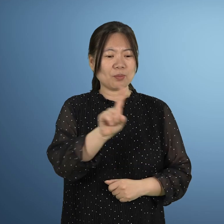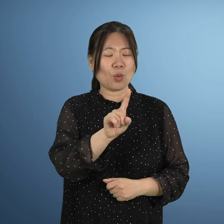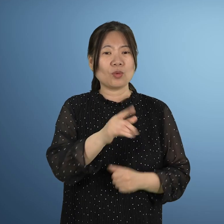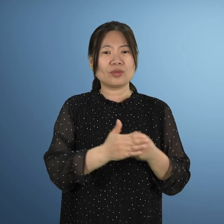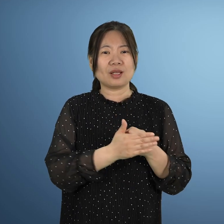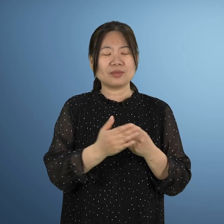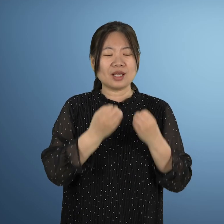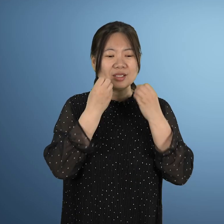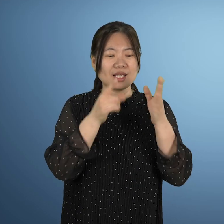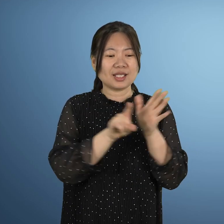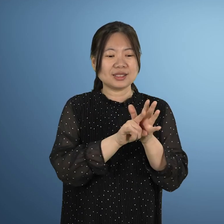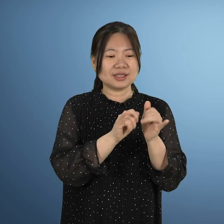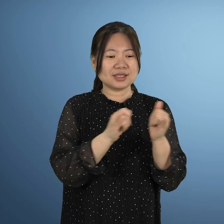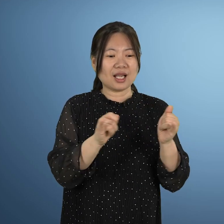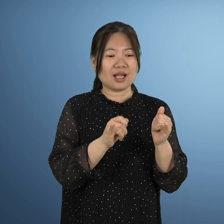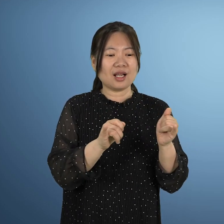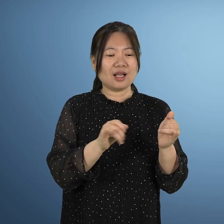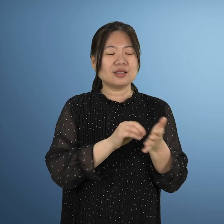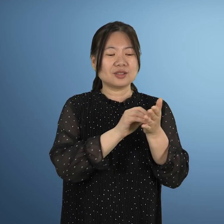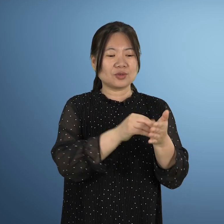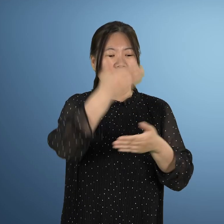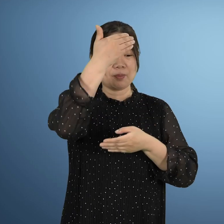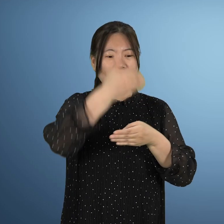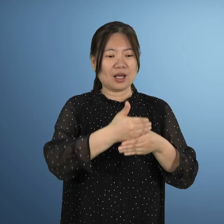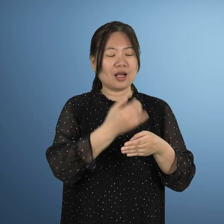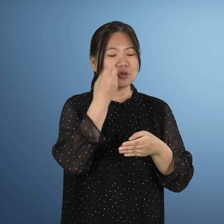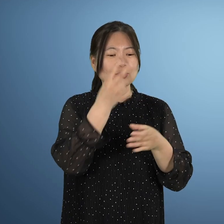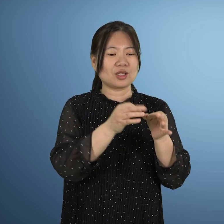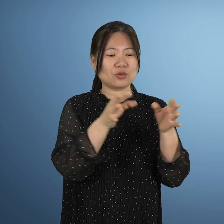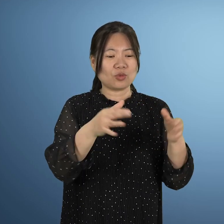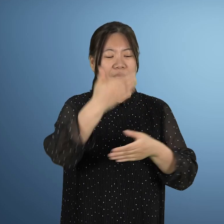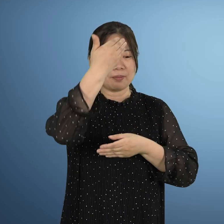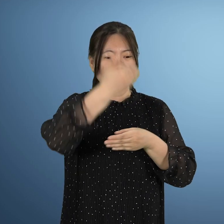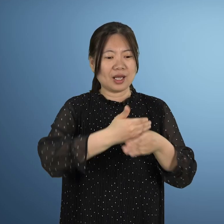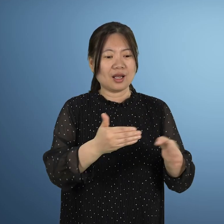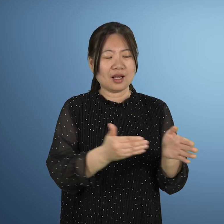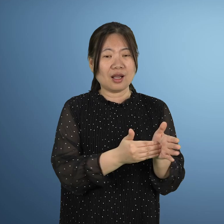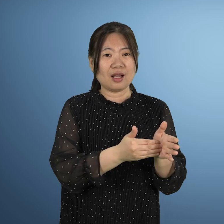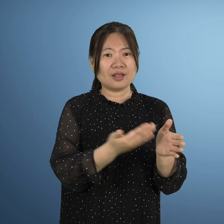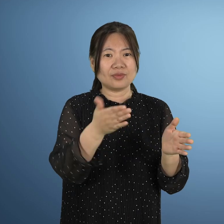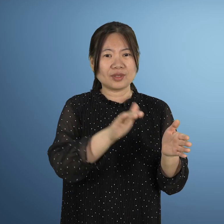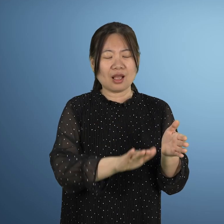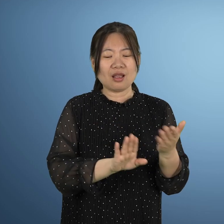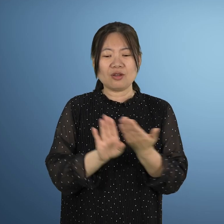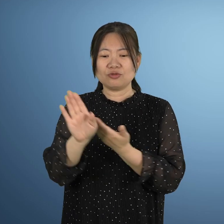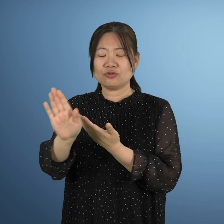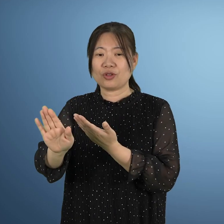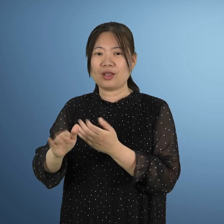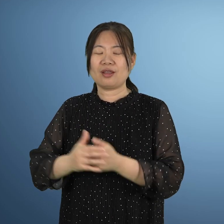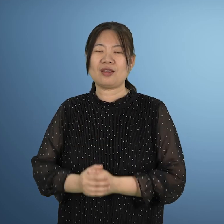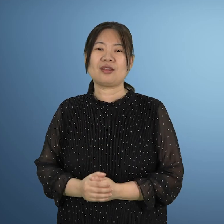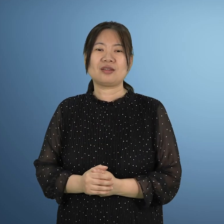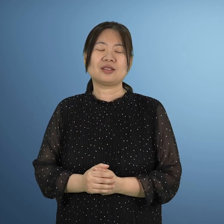그래서 새신자 등록을 닫아버렸어요. 한 2달 동안. 그러고 나서